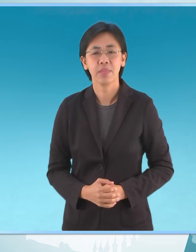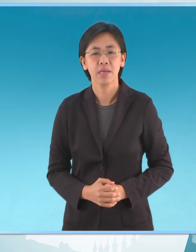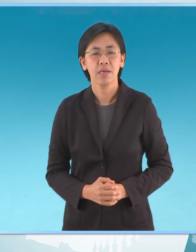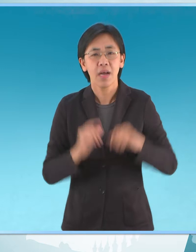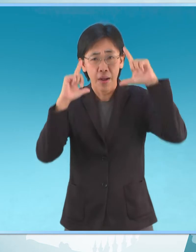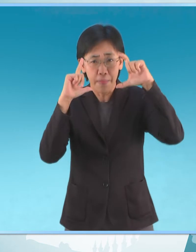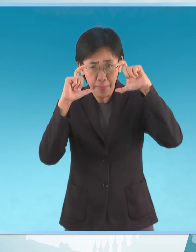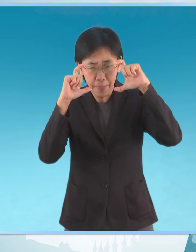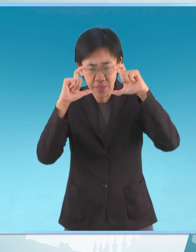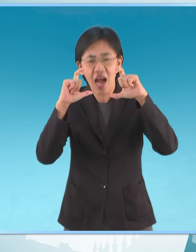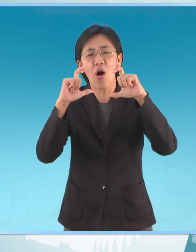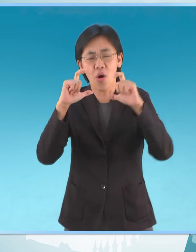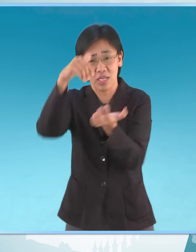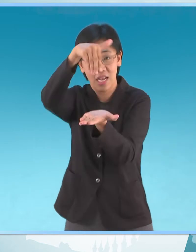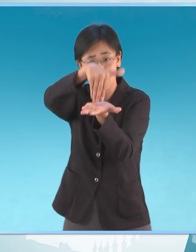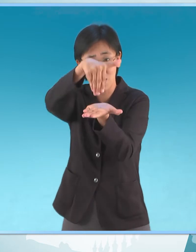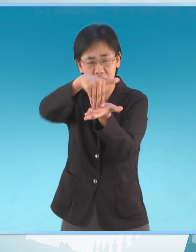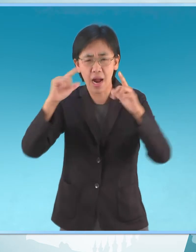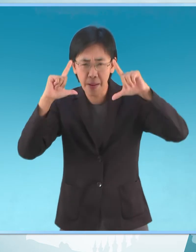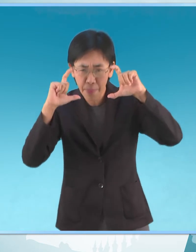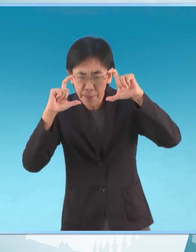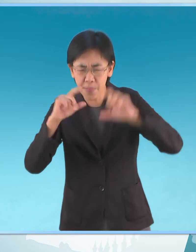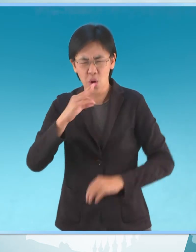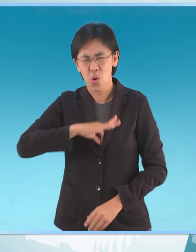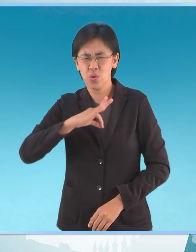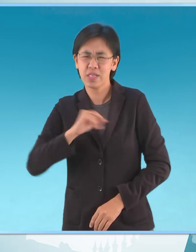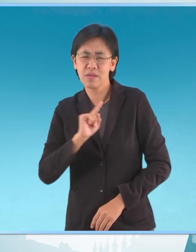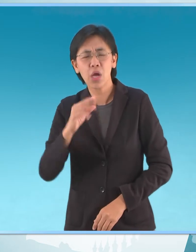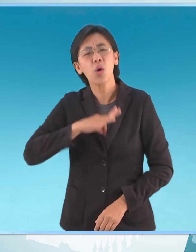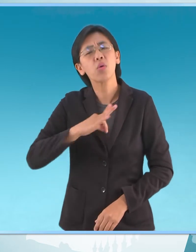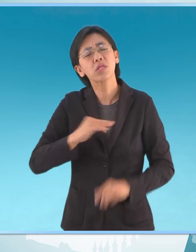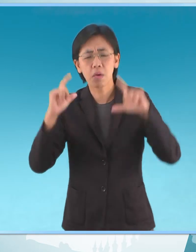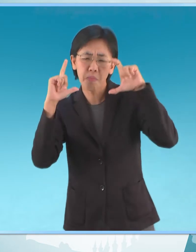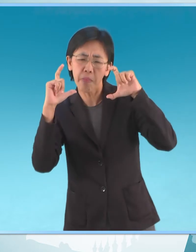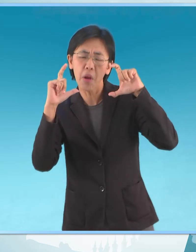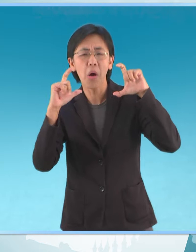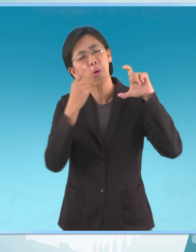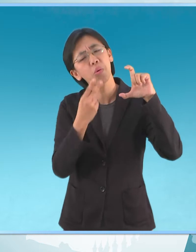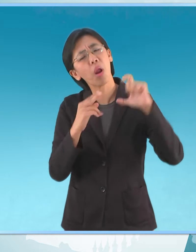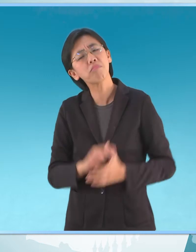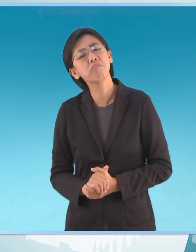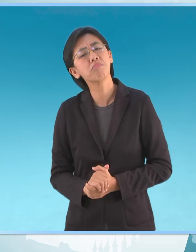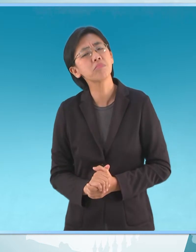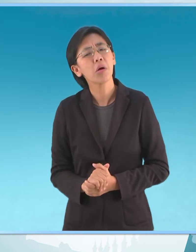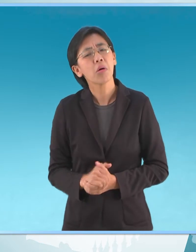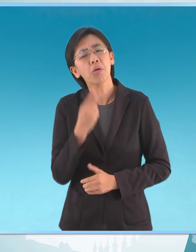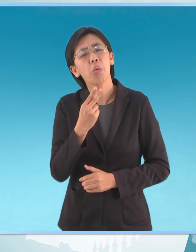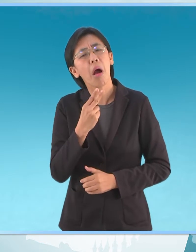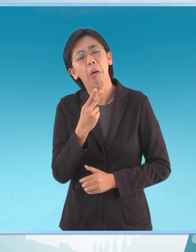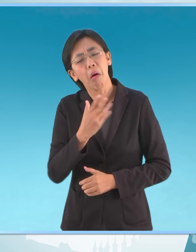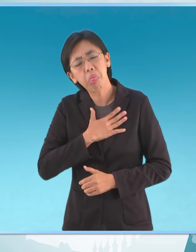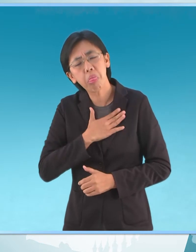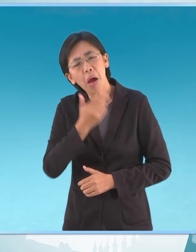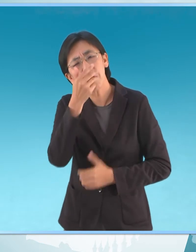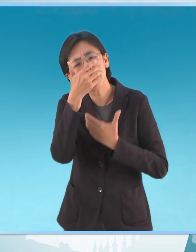วัตถุที่อยู่กลางภาพเนี่ยมันก็จะมีความรู้สึกว่ามันไม่มีอะไรที่เป็นตัวดึงดูดความสนใจนะครับโดยจิตวิทย